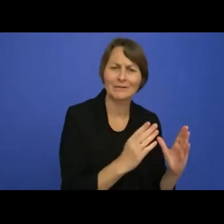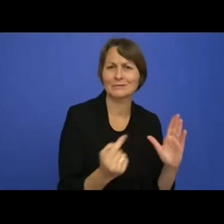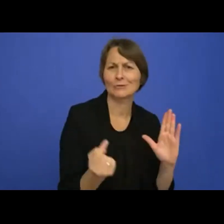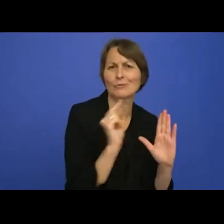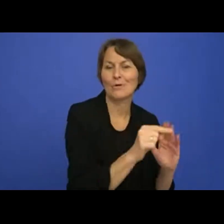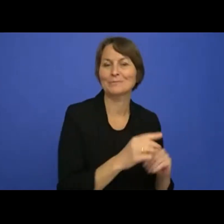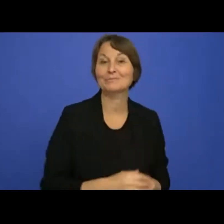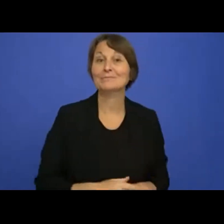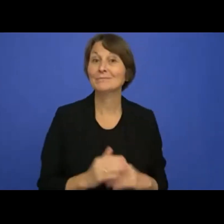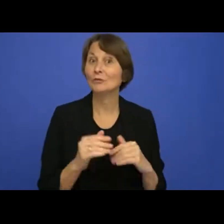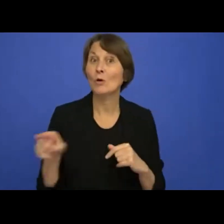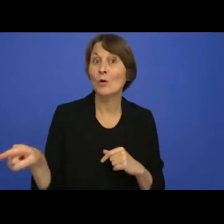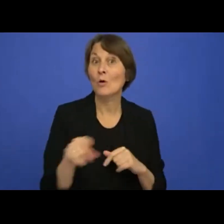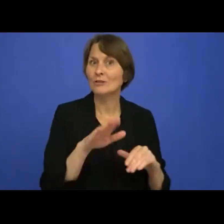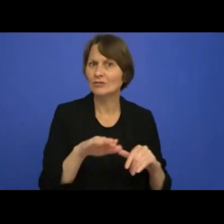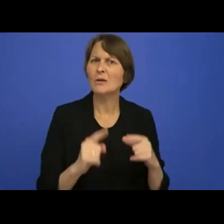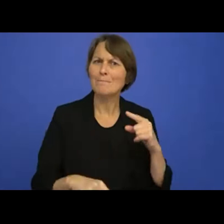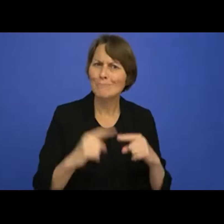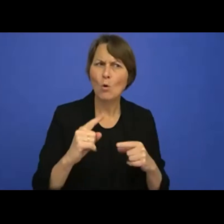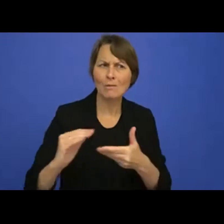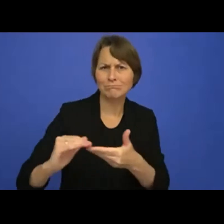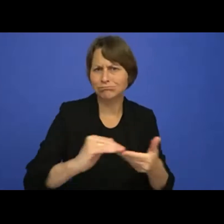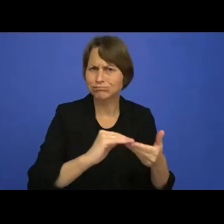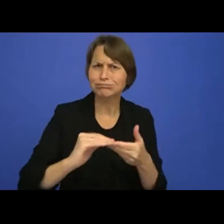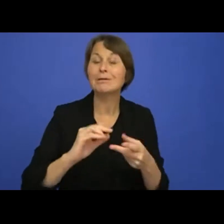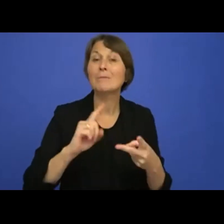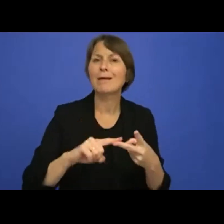s'appuyant sur des critères d'inclusion avec une collaboration